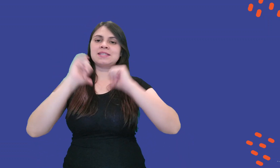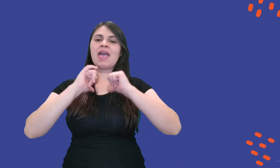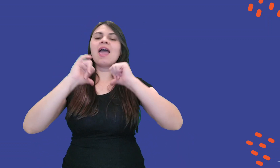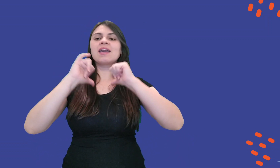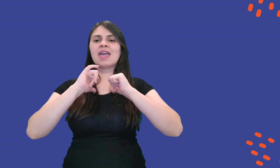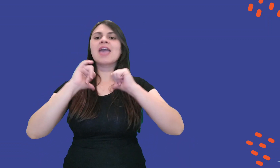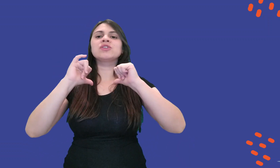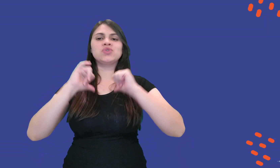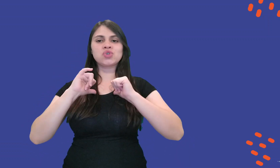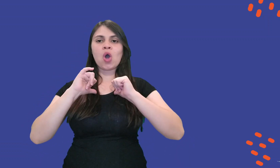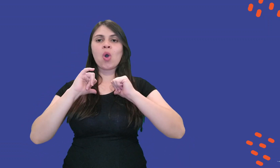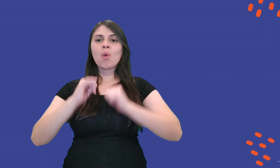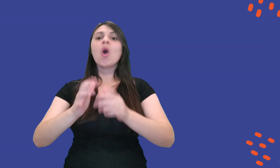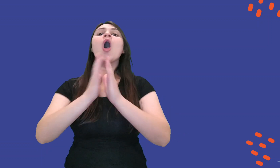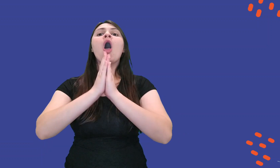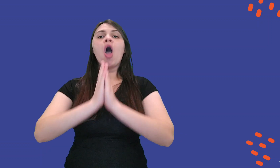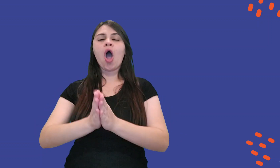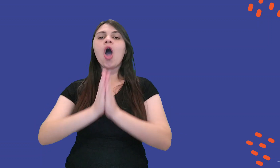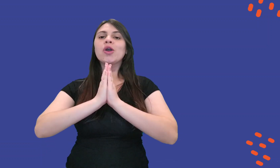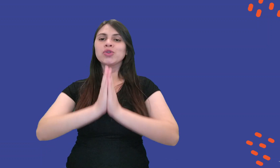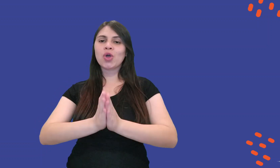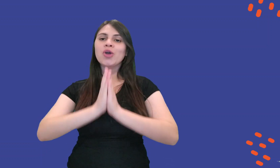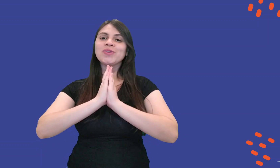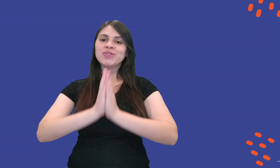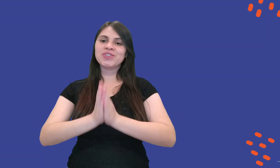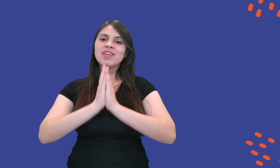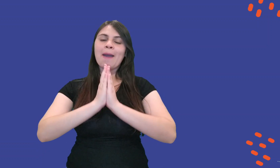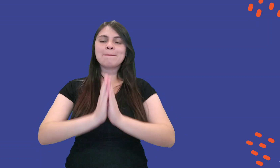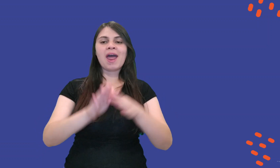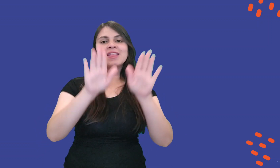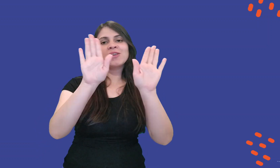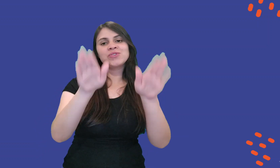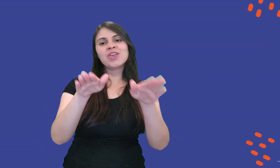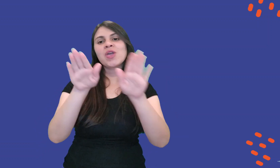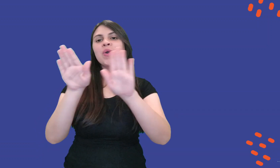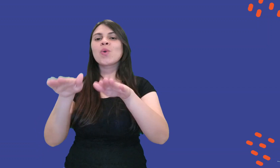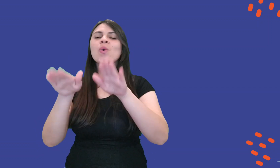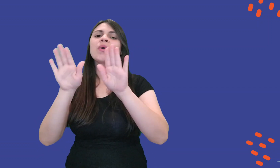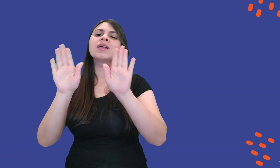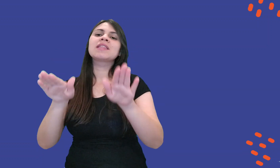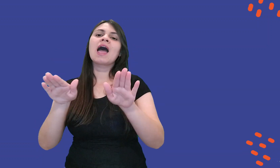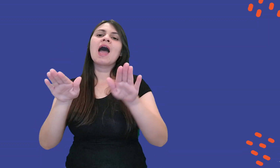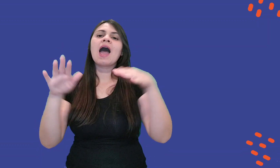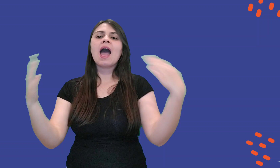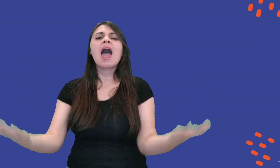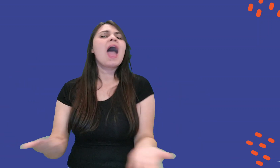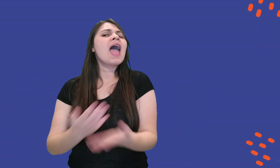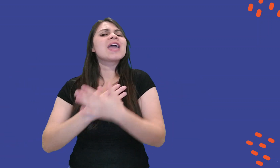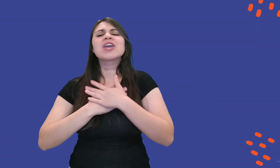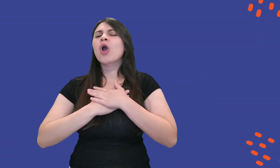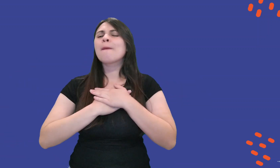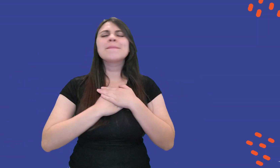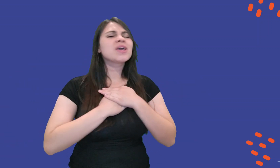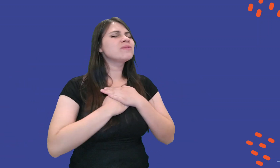ser quem sou oro todo dia para meu Chic cuidar e comigo